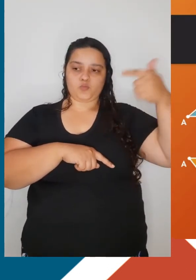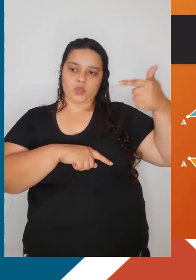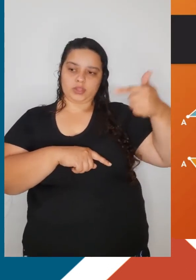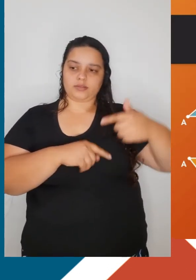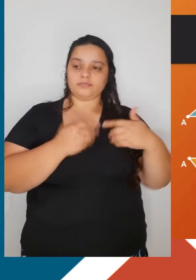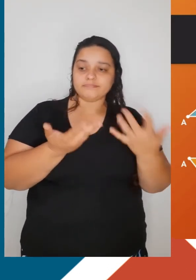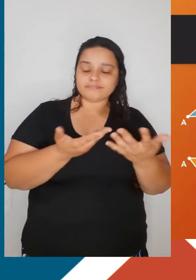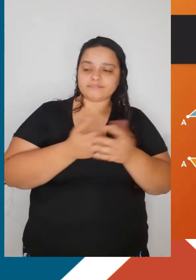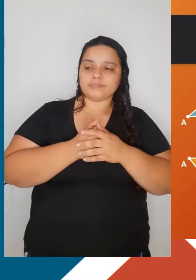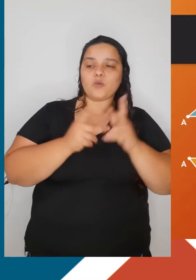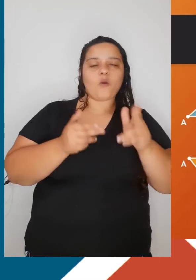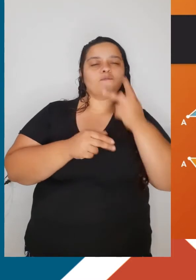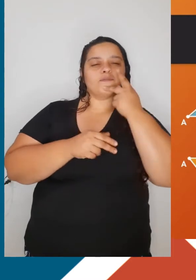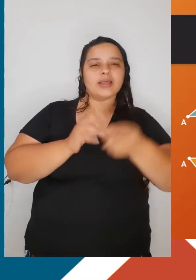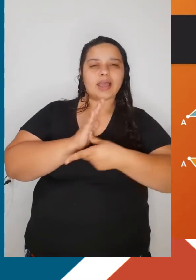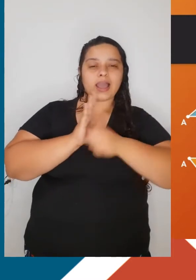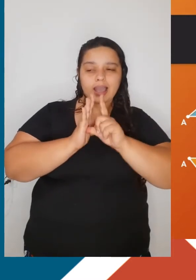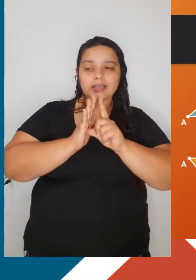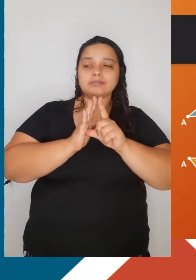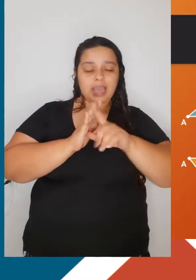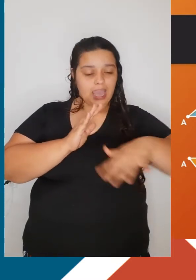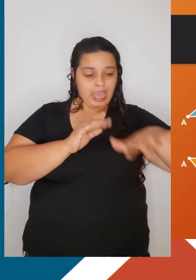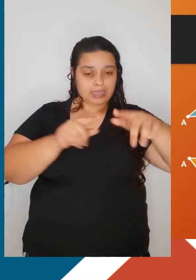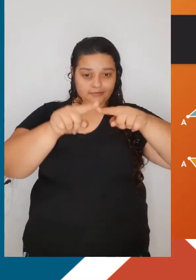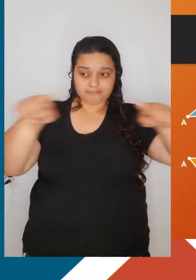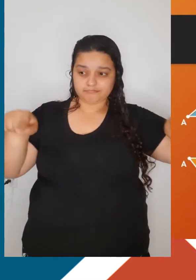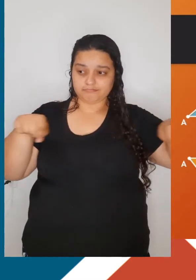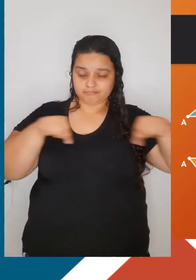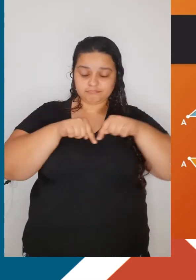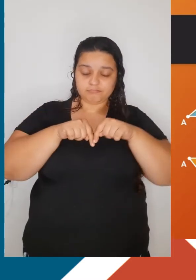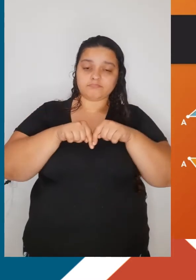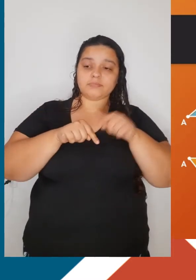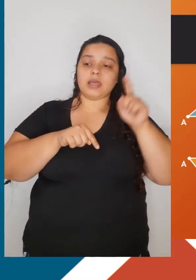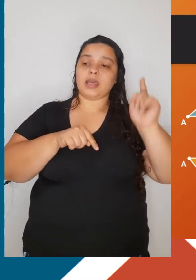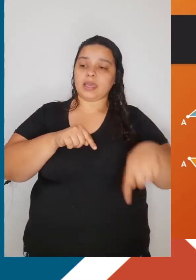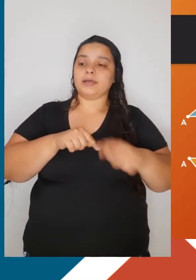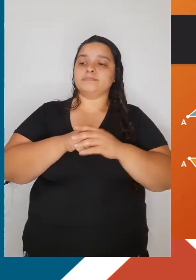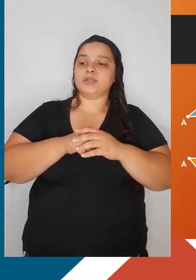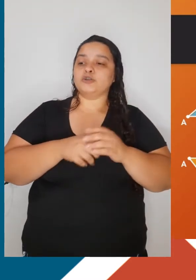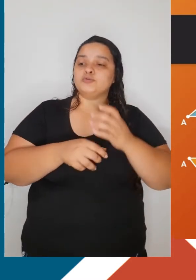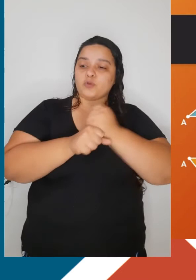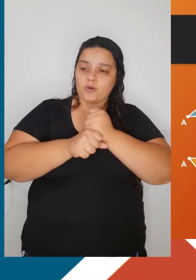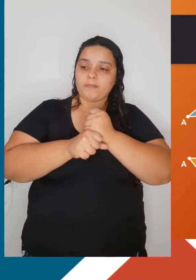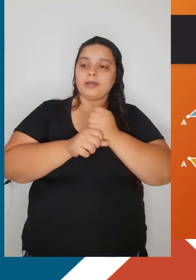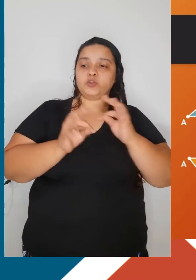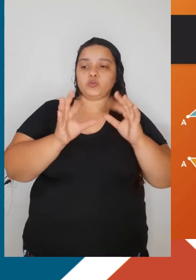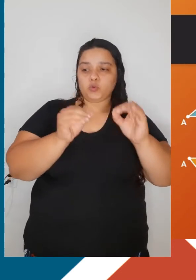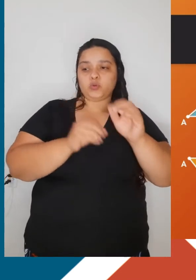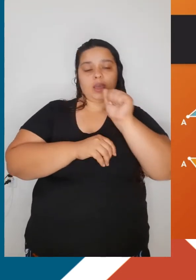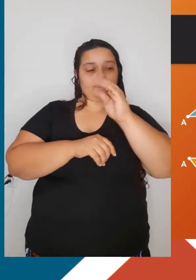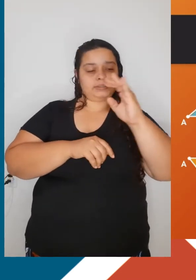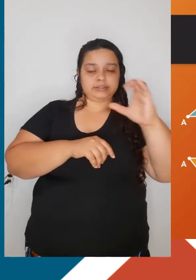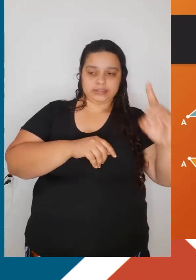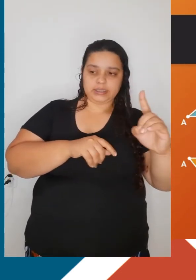quadrados. Como disse antes, a área do nosso terreno, que é um pentágono, é a soma das áreas do